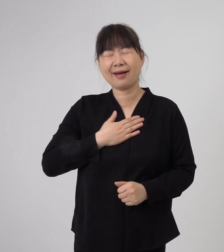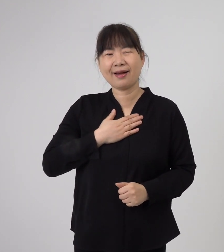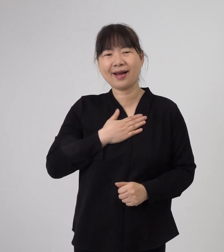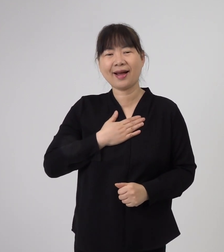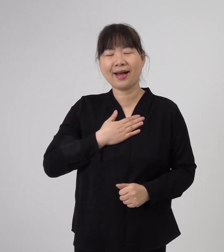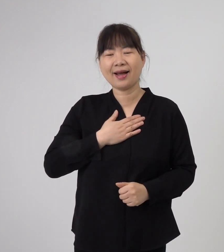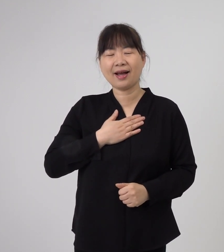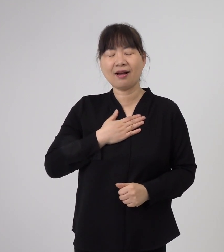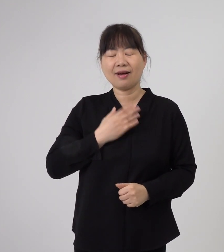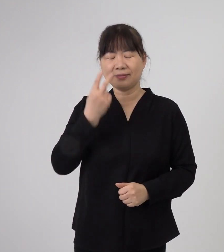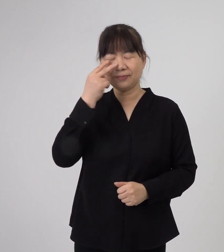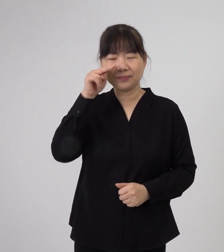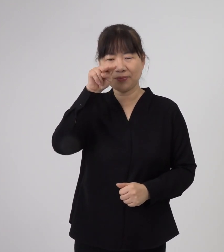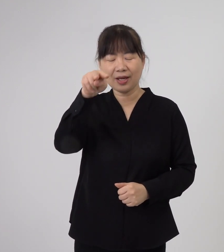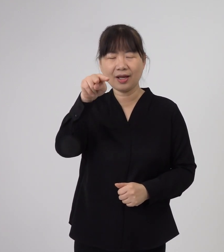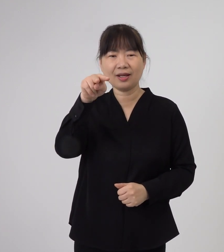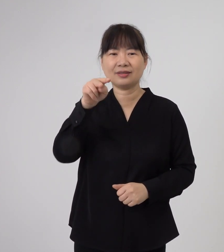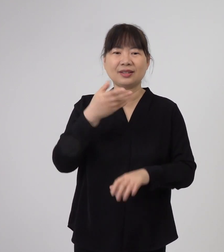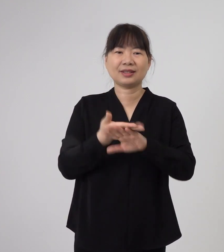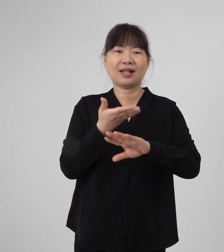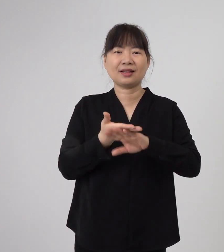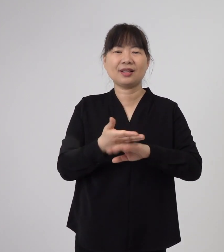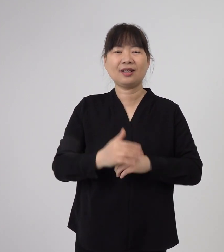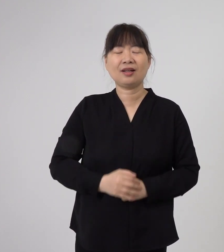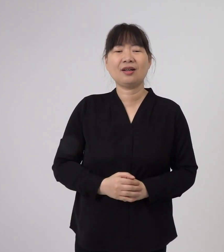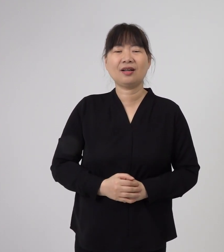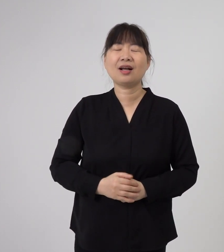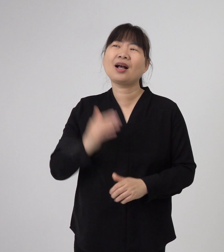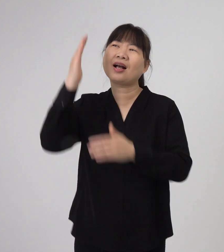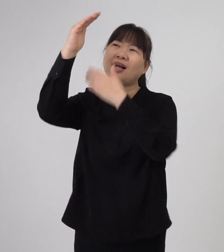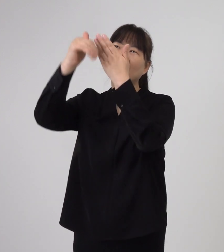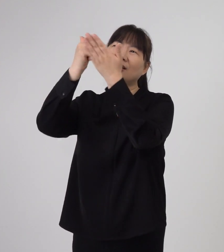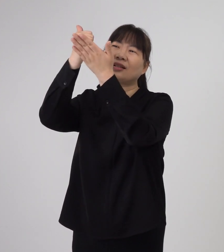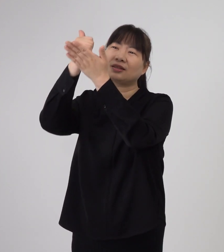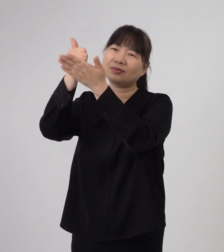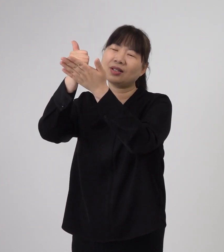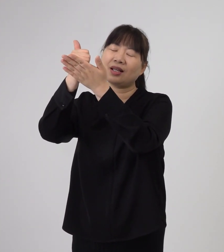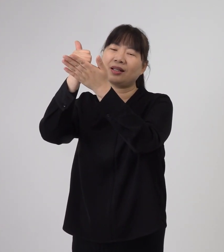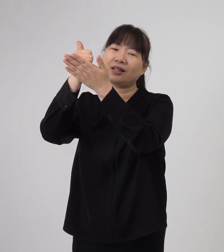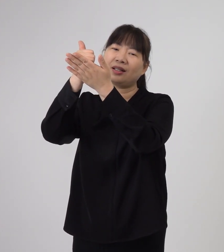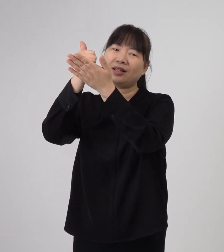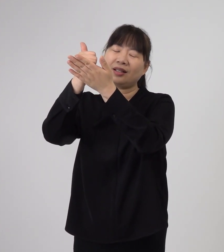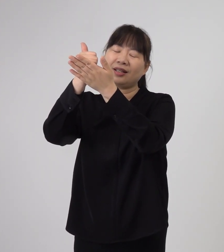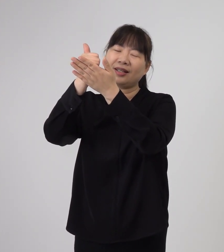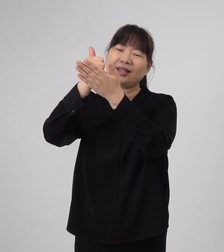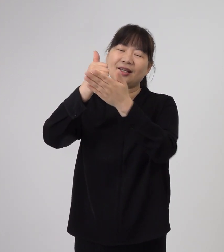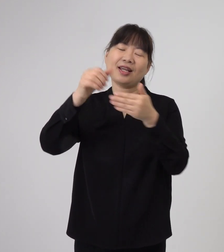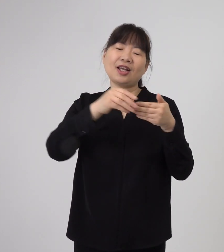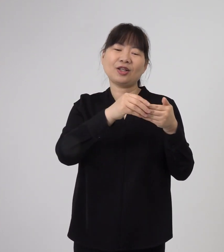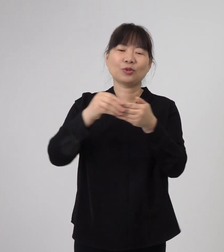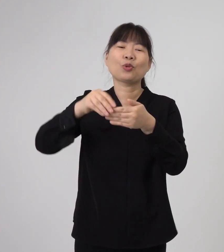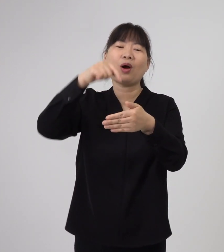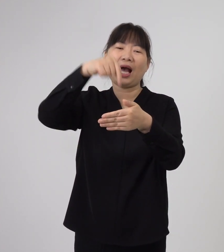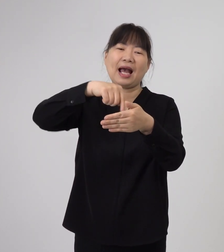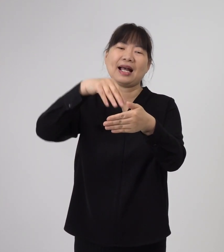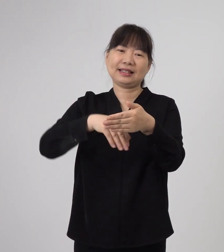직관적인 접근이 아니에요. 누구의 경영 속에 있어요? 하나님의 경영 속에 있는